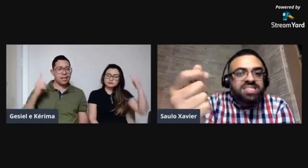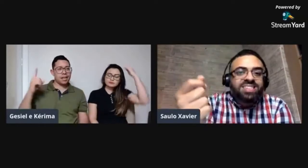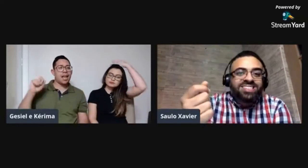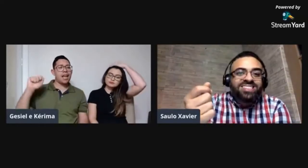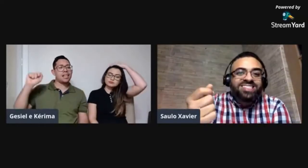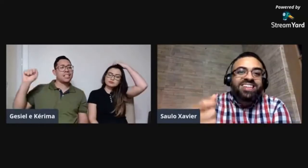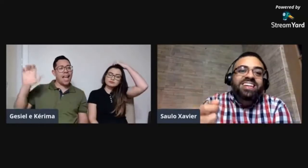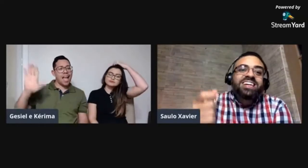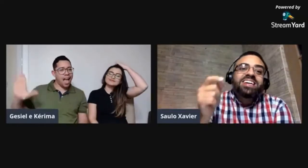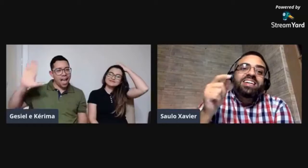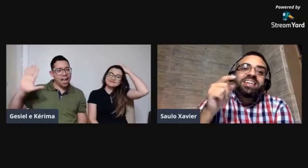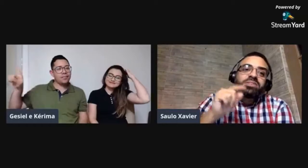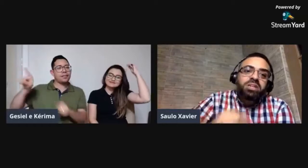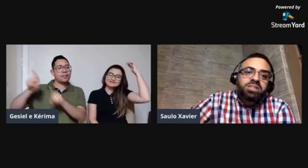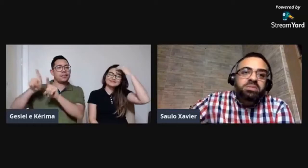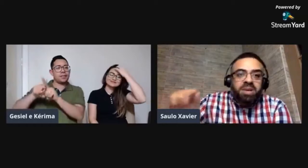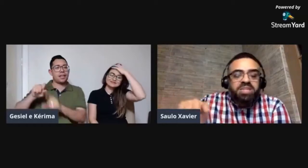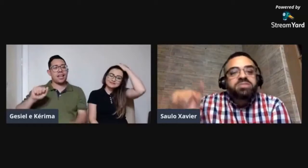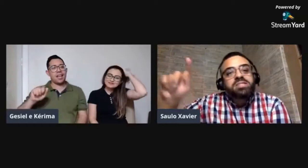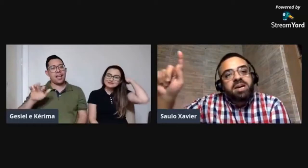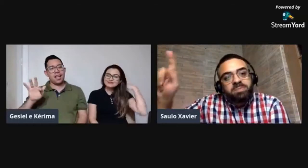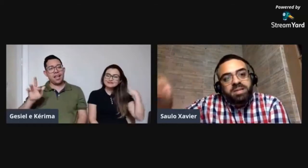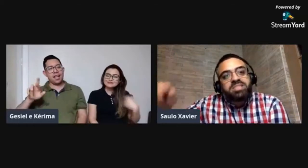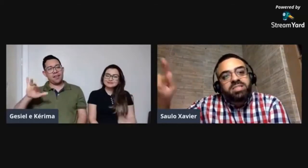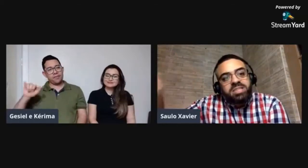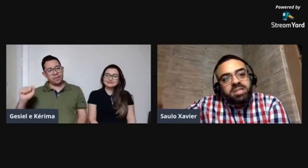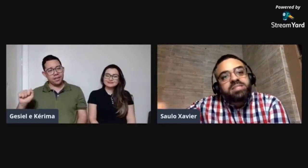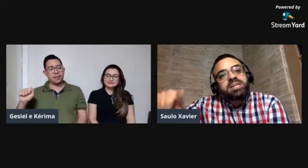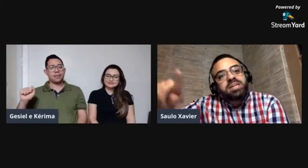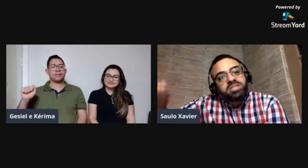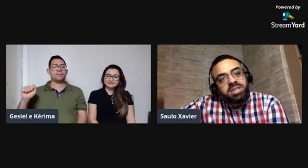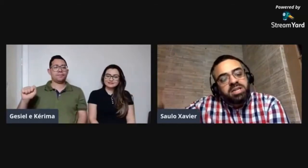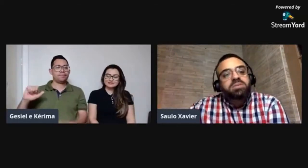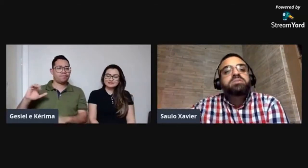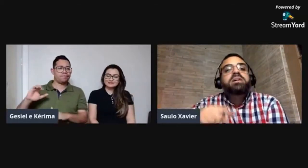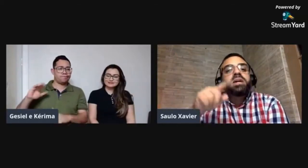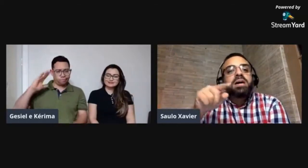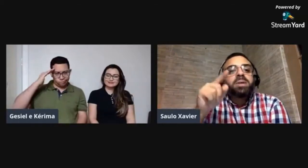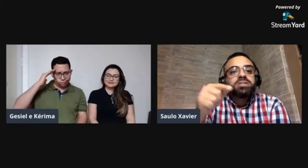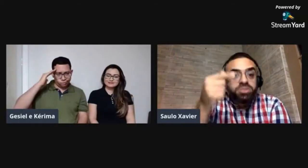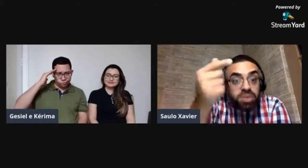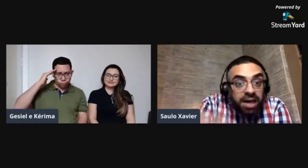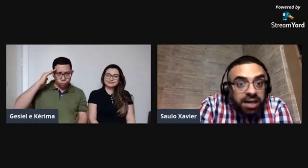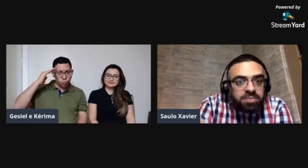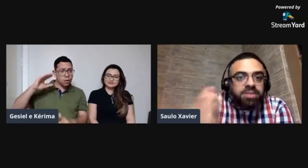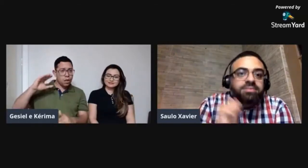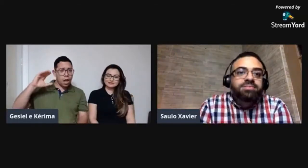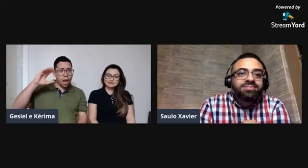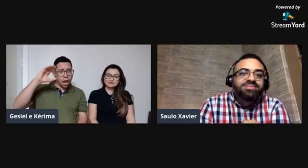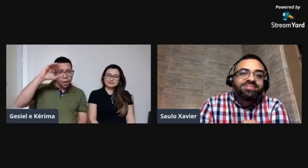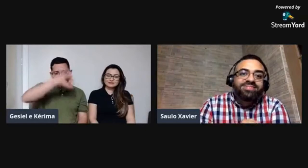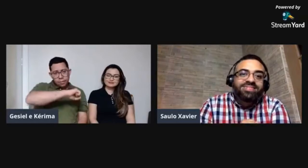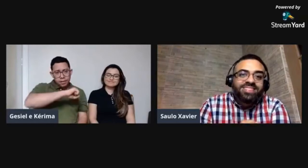partir do francês. No Oriente Médio, você aprende línguas da região a partir do